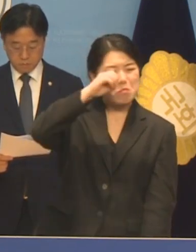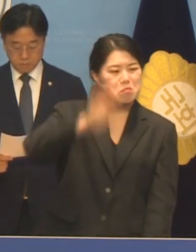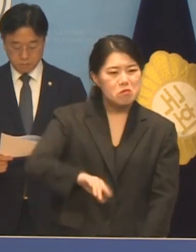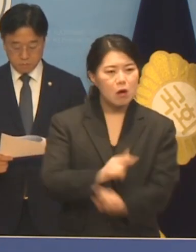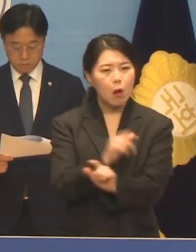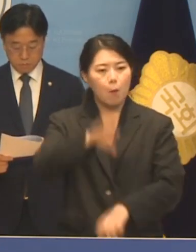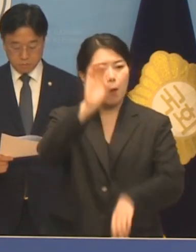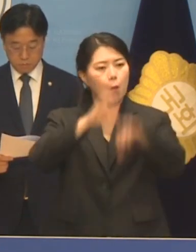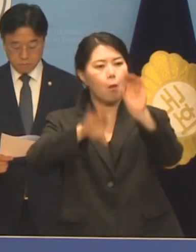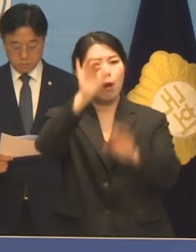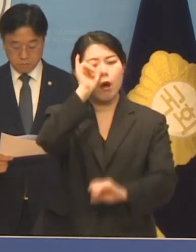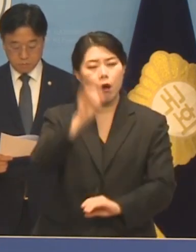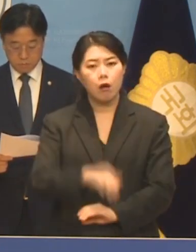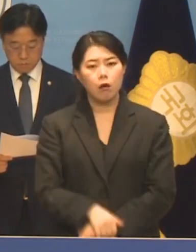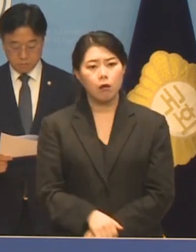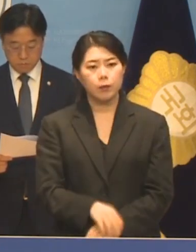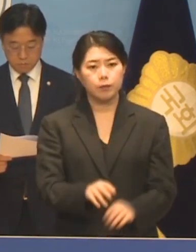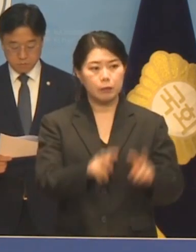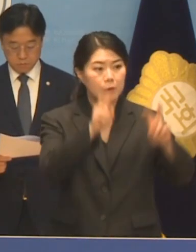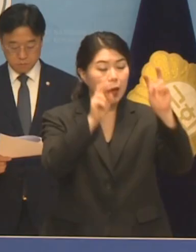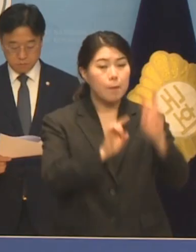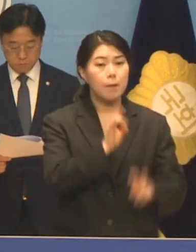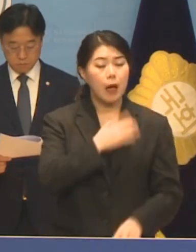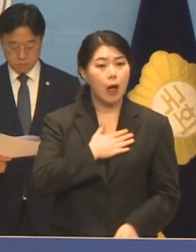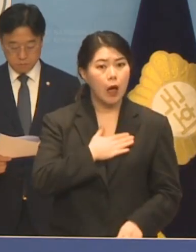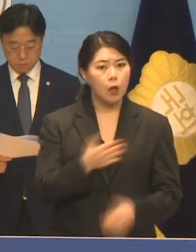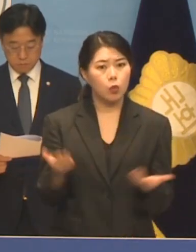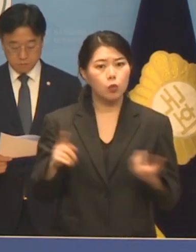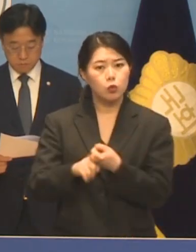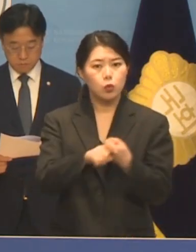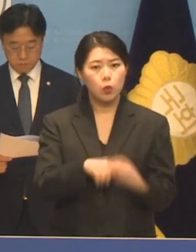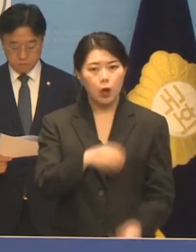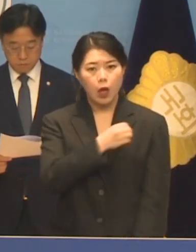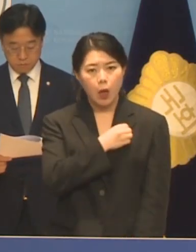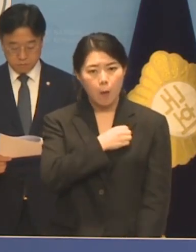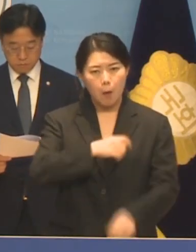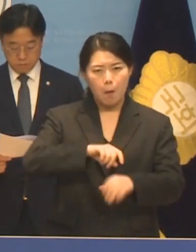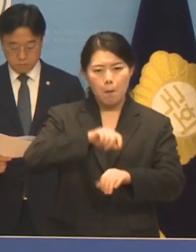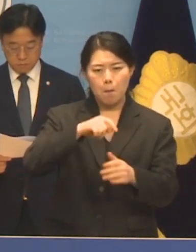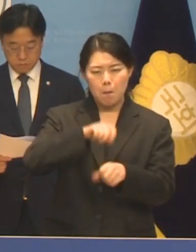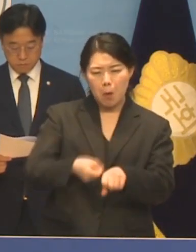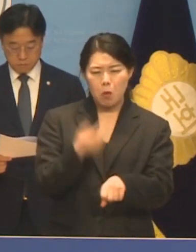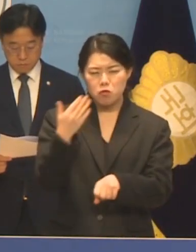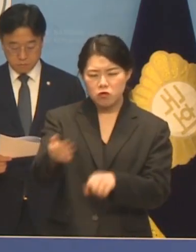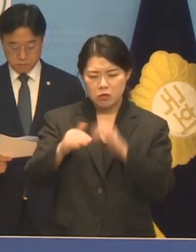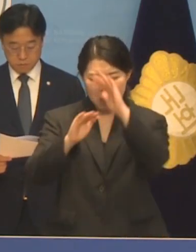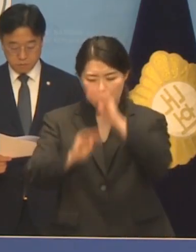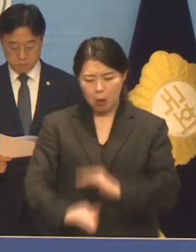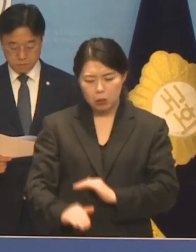게시글들이 올라왔습니다. 카라 사측만 알 수 있는 노조 임원의 부당한 징계 사유를 나열한 글도 있었습니다.